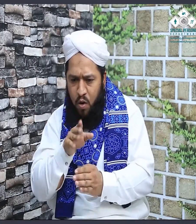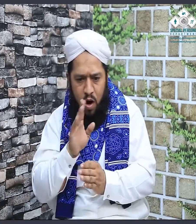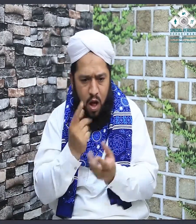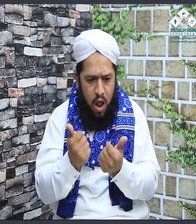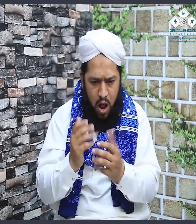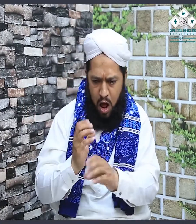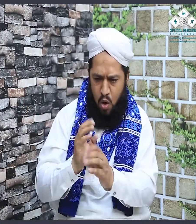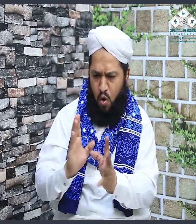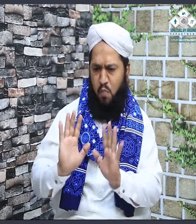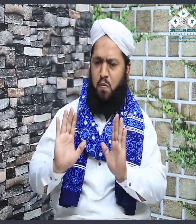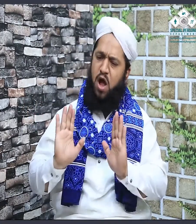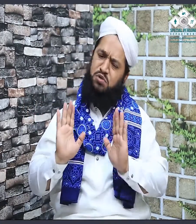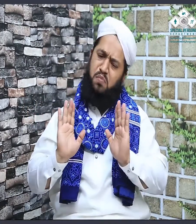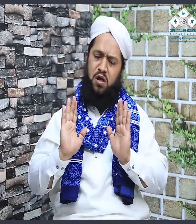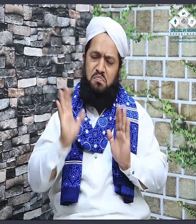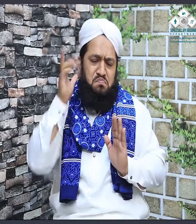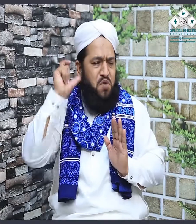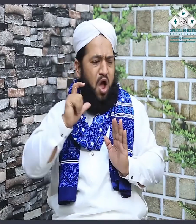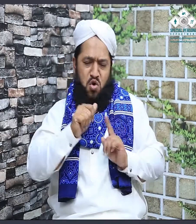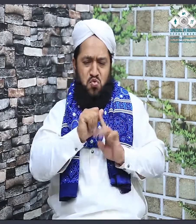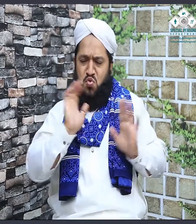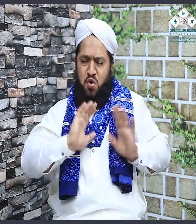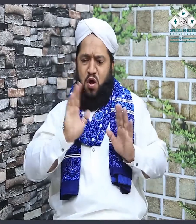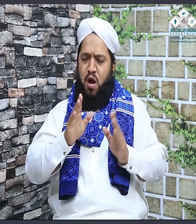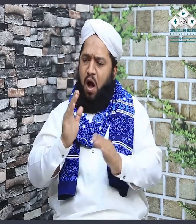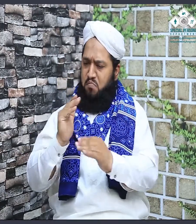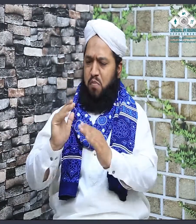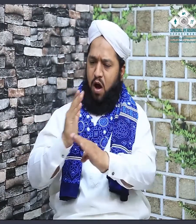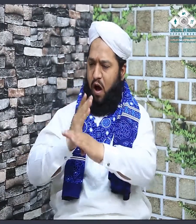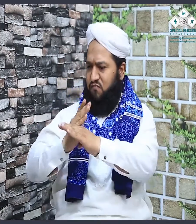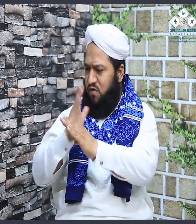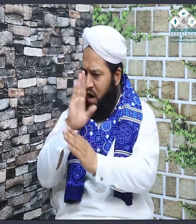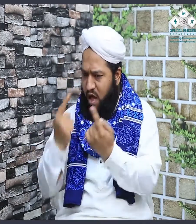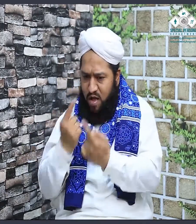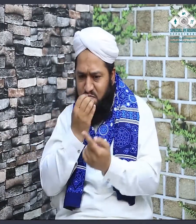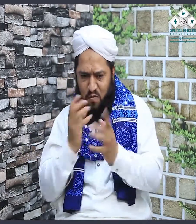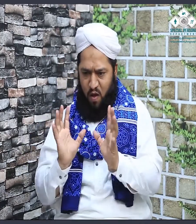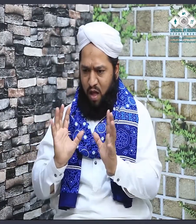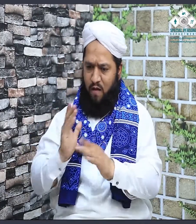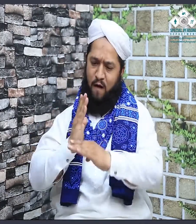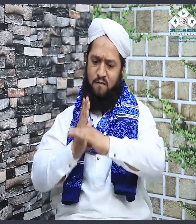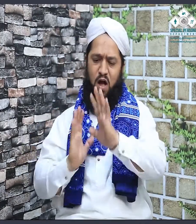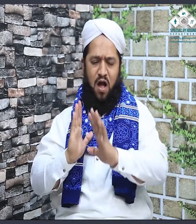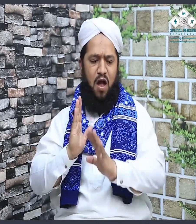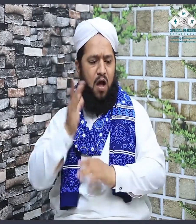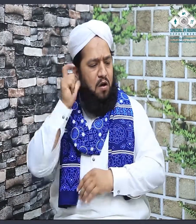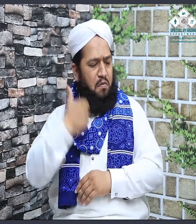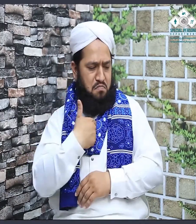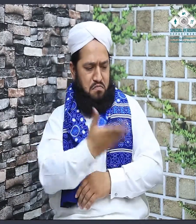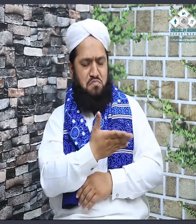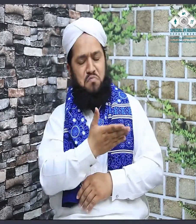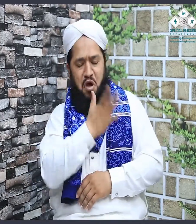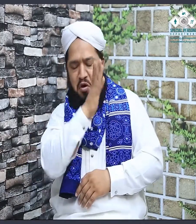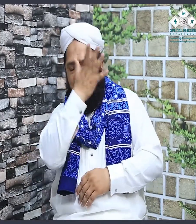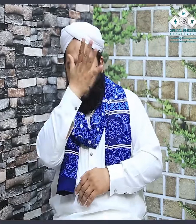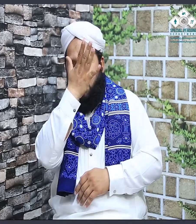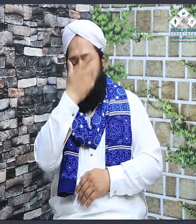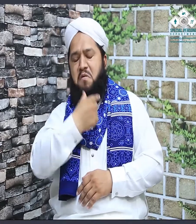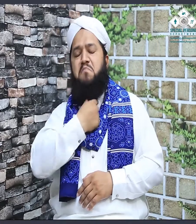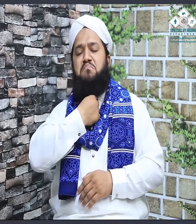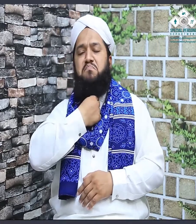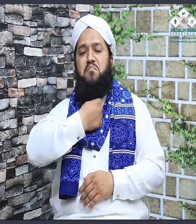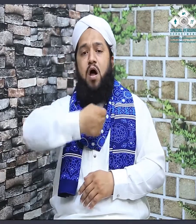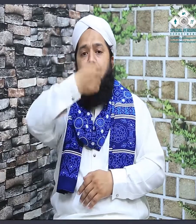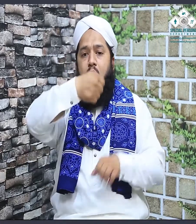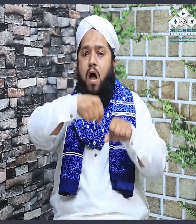لیے بہت ہے, ہم اس کے ساتھ بھی زندہ رہ جائیں گے, ایمان لانے کی کیا ضرورت ہے, حضرت موسیٰ کے رب پر ایمان کیوں لائیں. پھر پرومس بریک